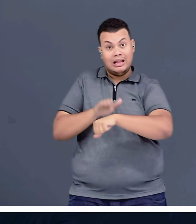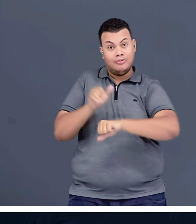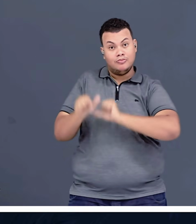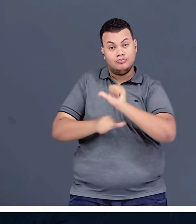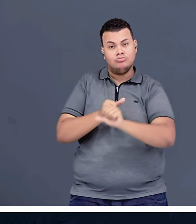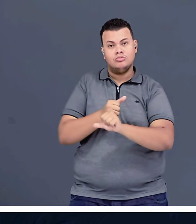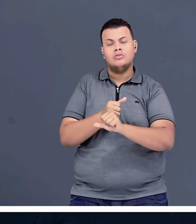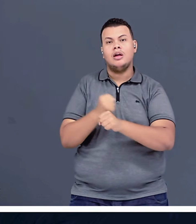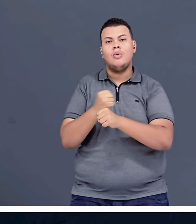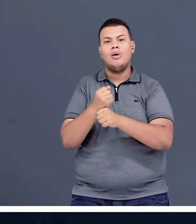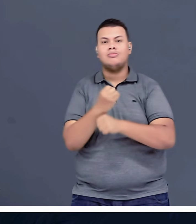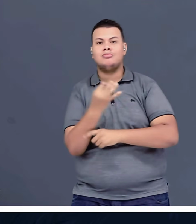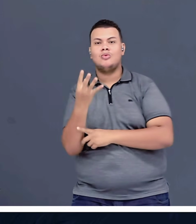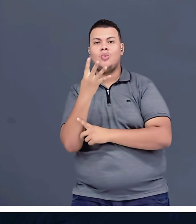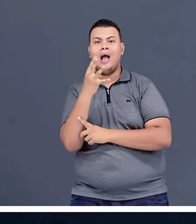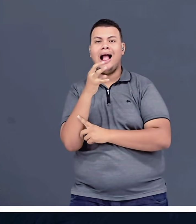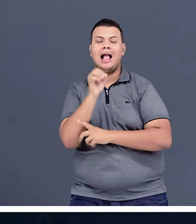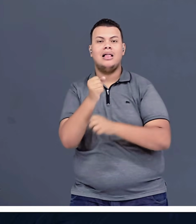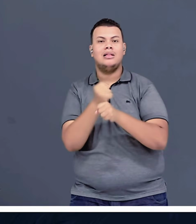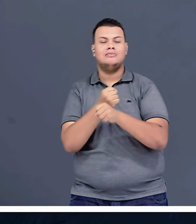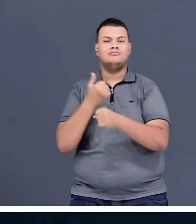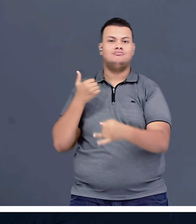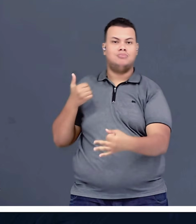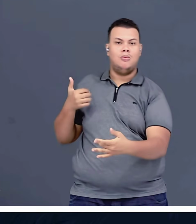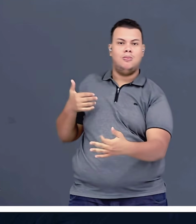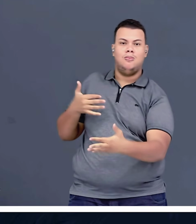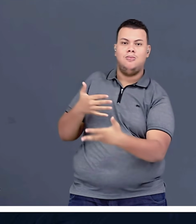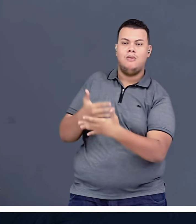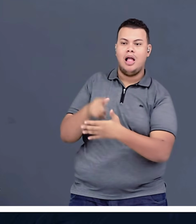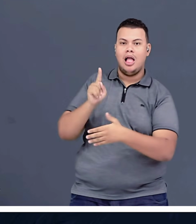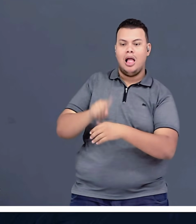durou quantos anos? 40 anos.